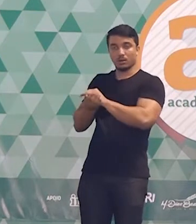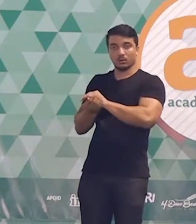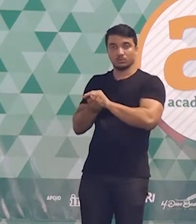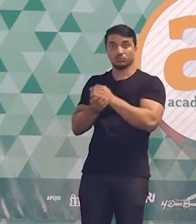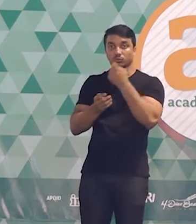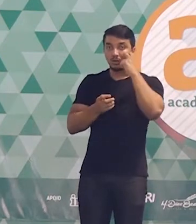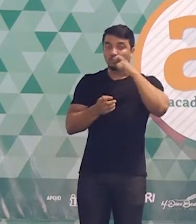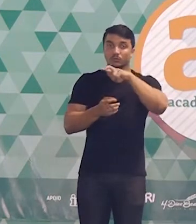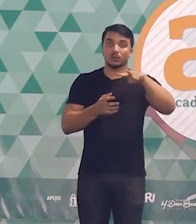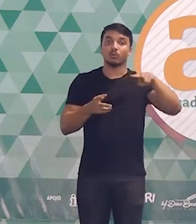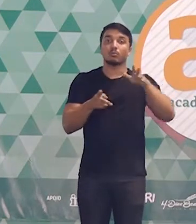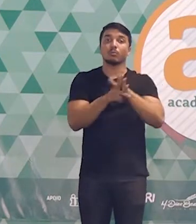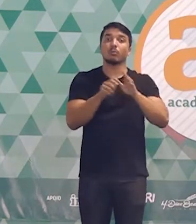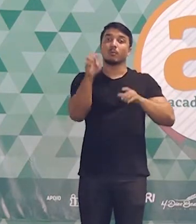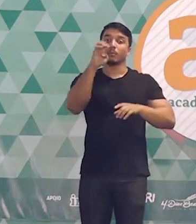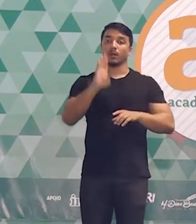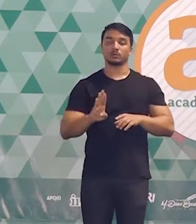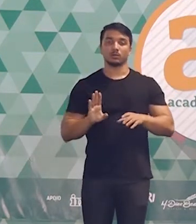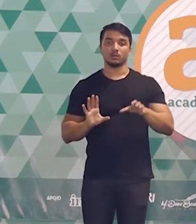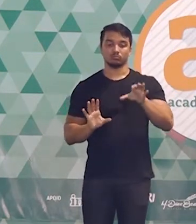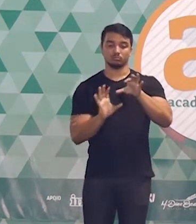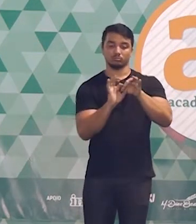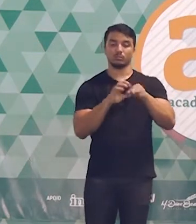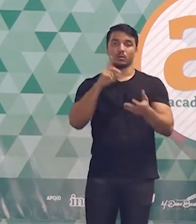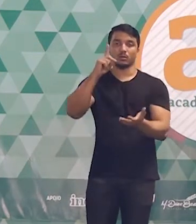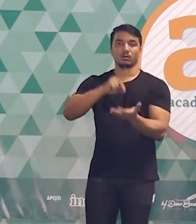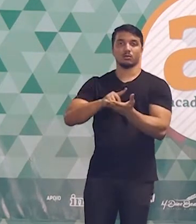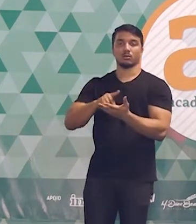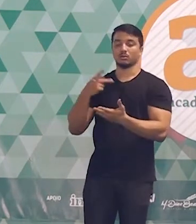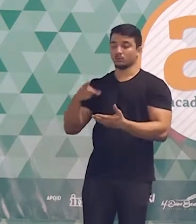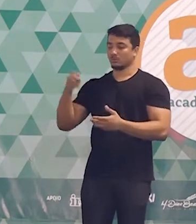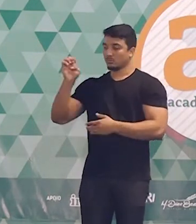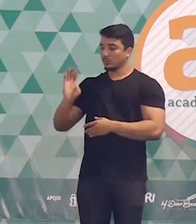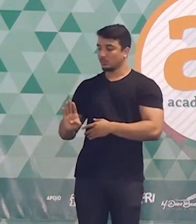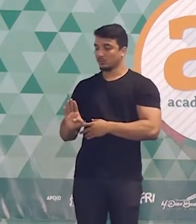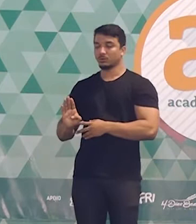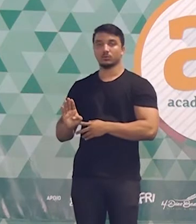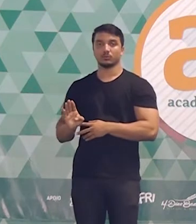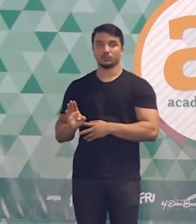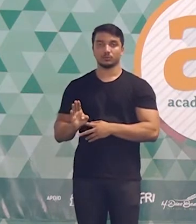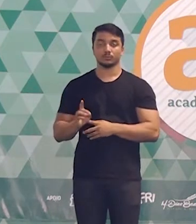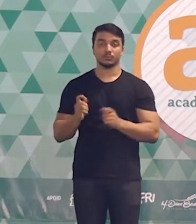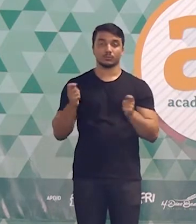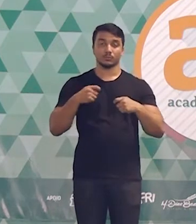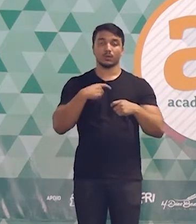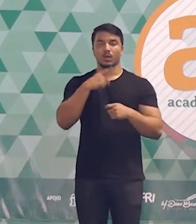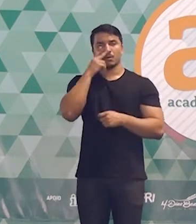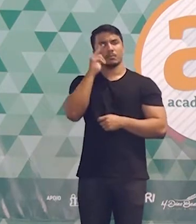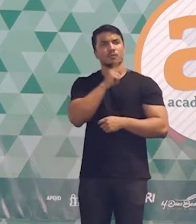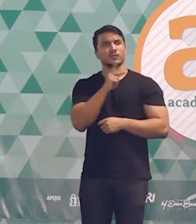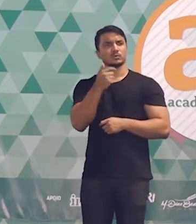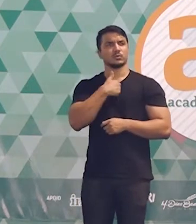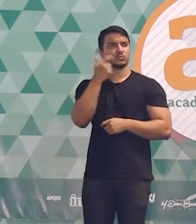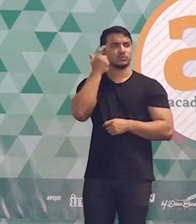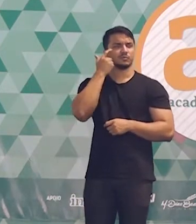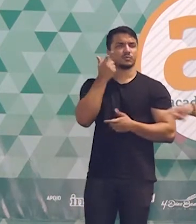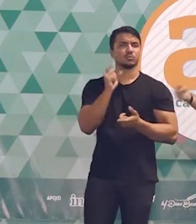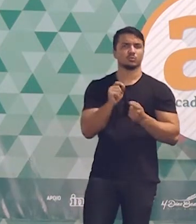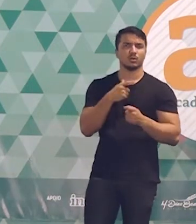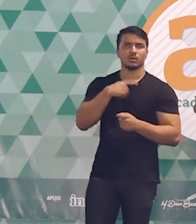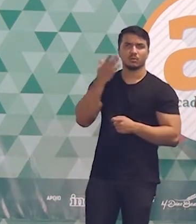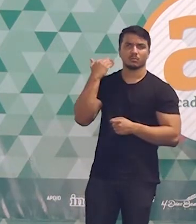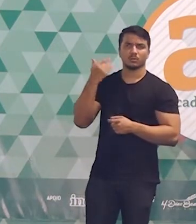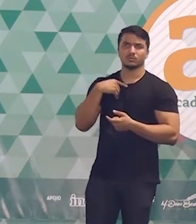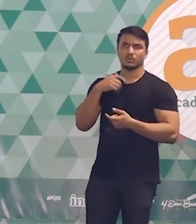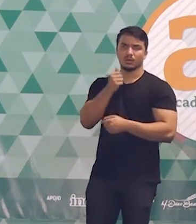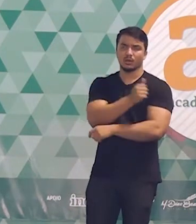uma visão mais brasileira, de uma realidade mais brasileira. Professor, eu ouvi certa vez, e um dia